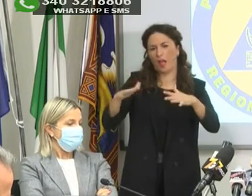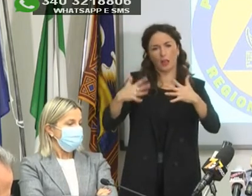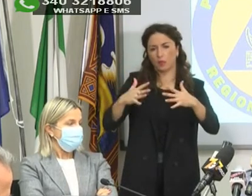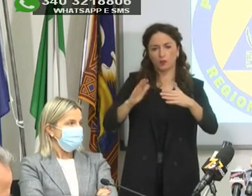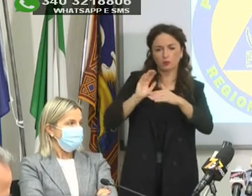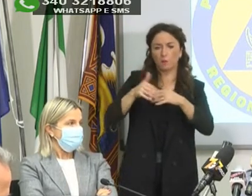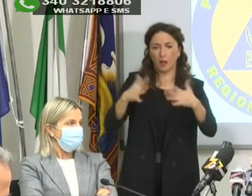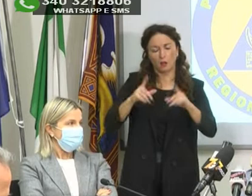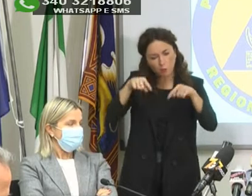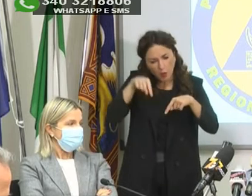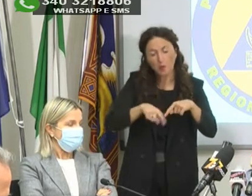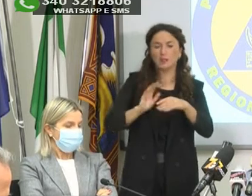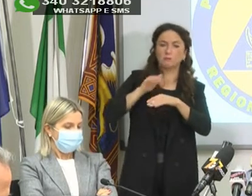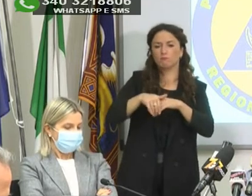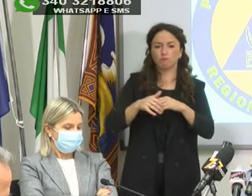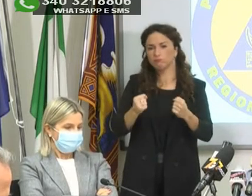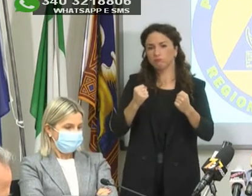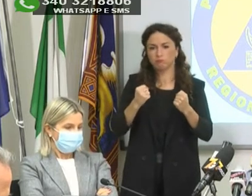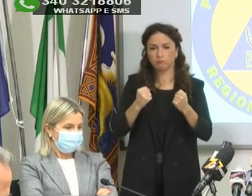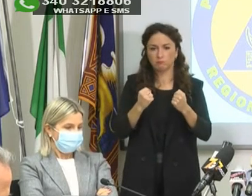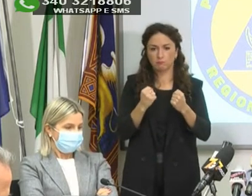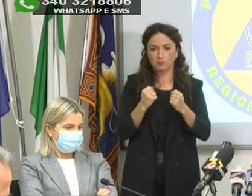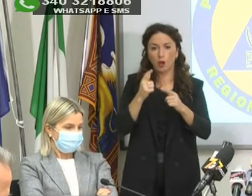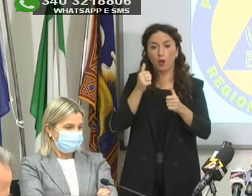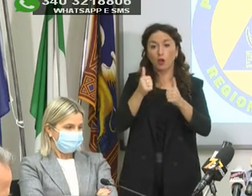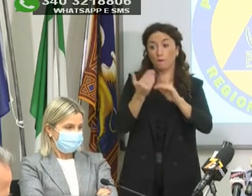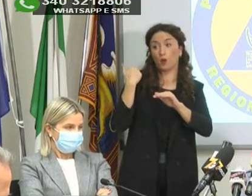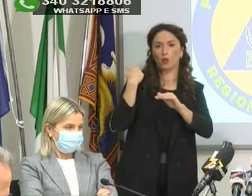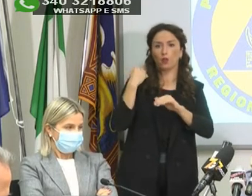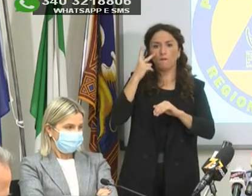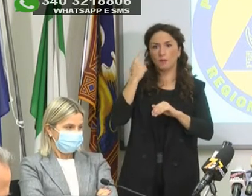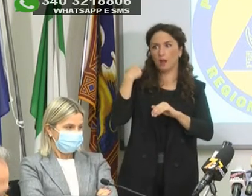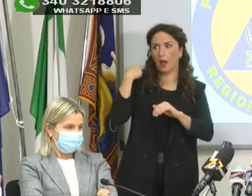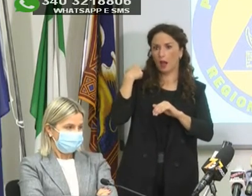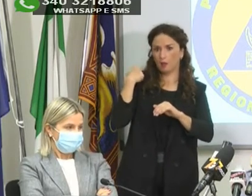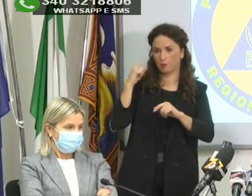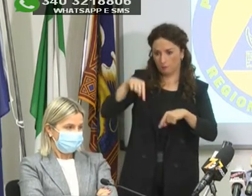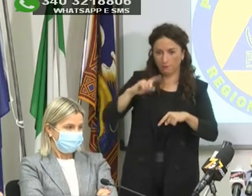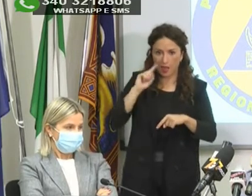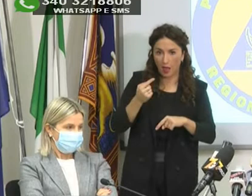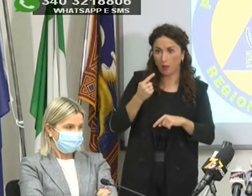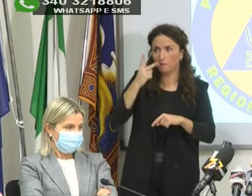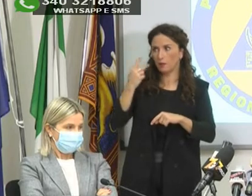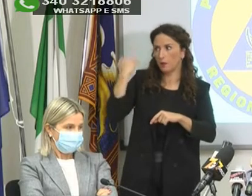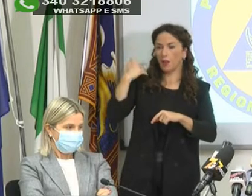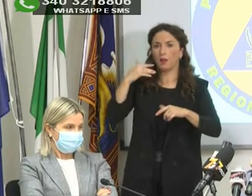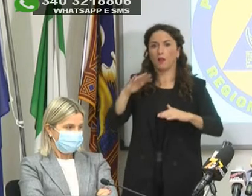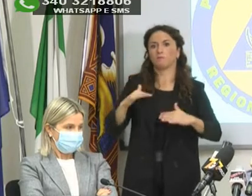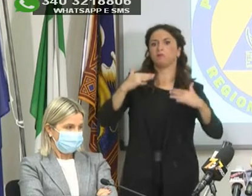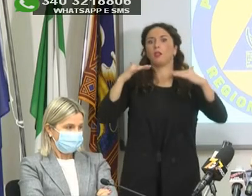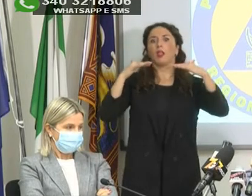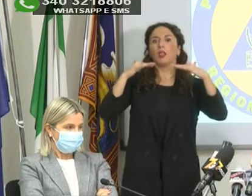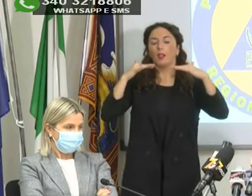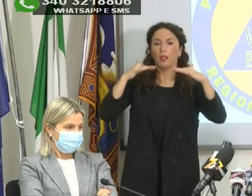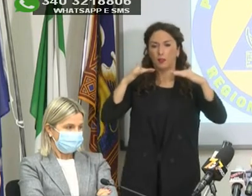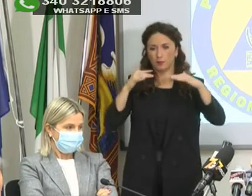anche questa, siamo molto più attrezzati rispetto a febbraio. Guarda, a febbraio eravamo in mezzo al mare e non sapevamo